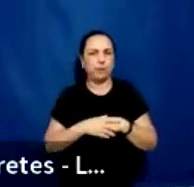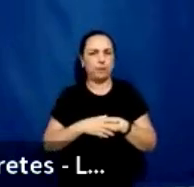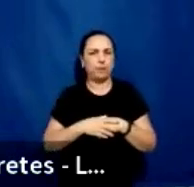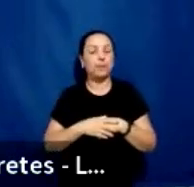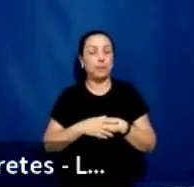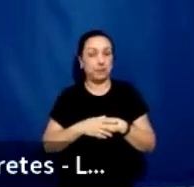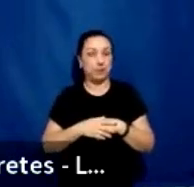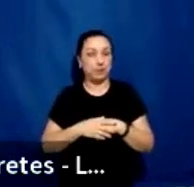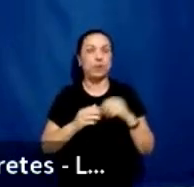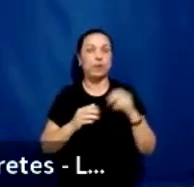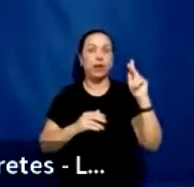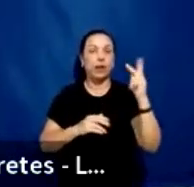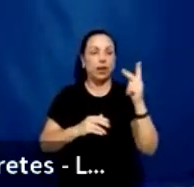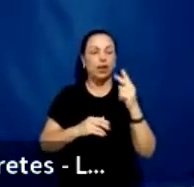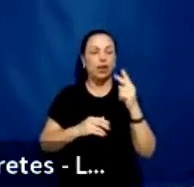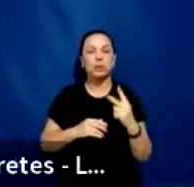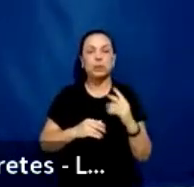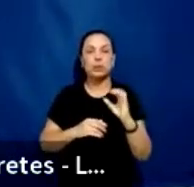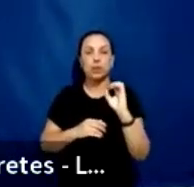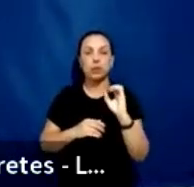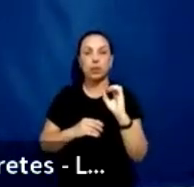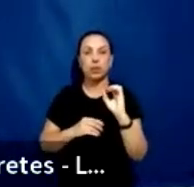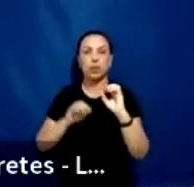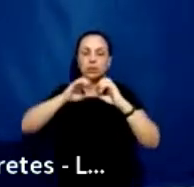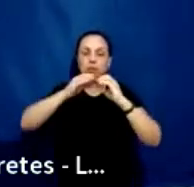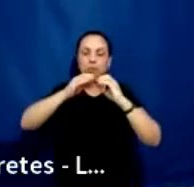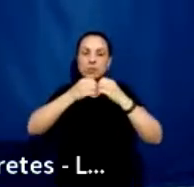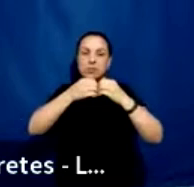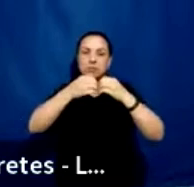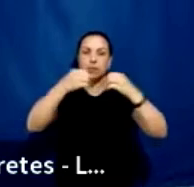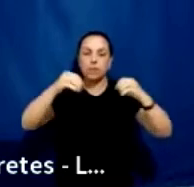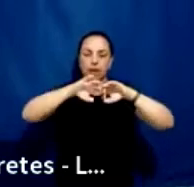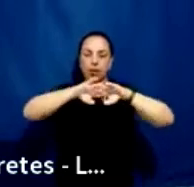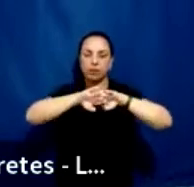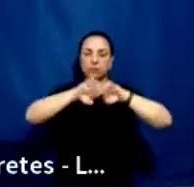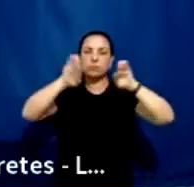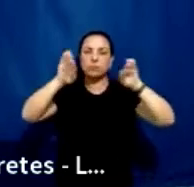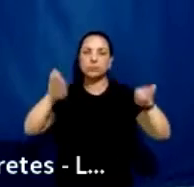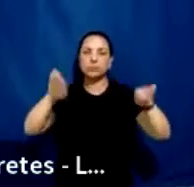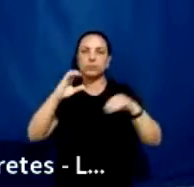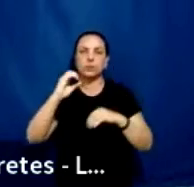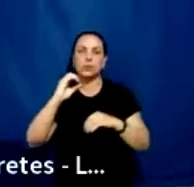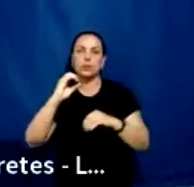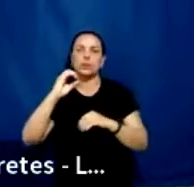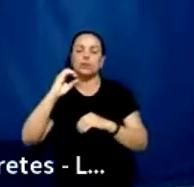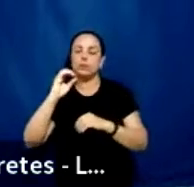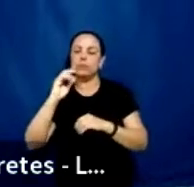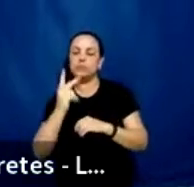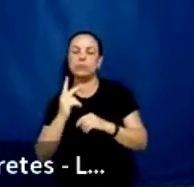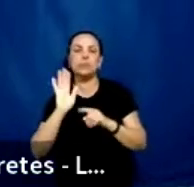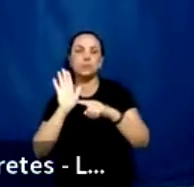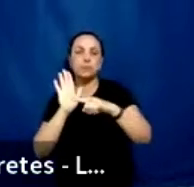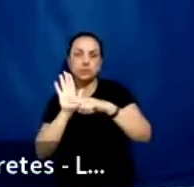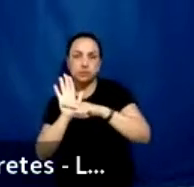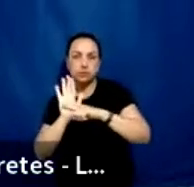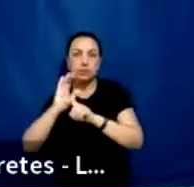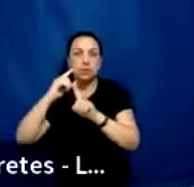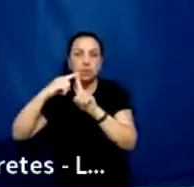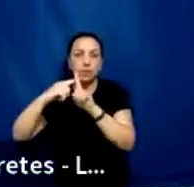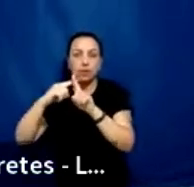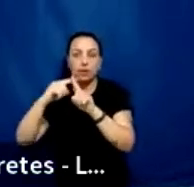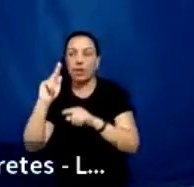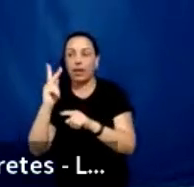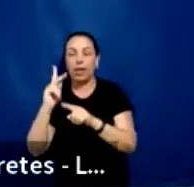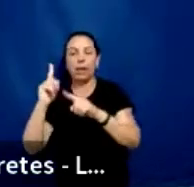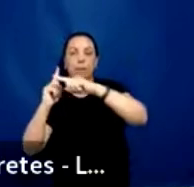também sofrem aí essa reação de forma positiva. Por quê? Os radicais livres são